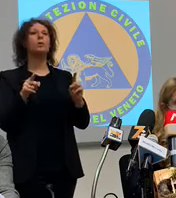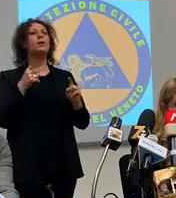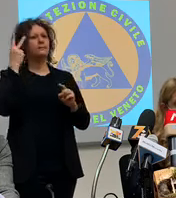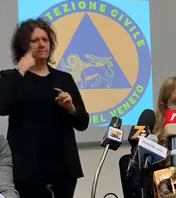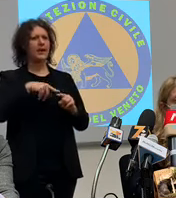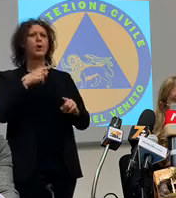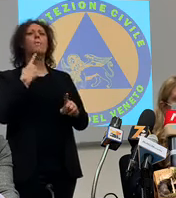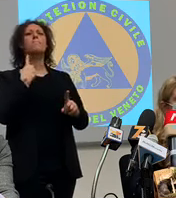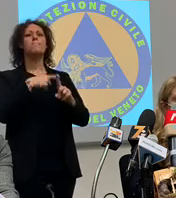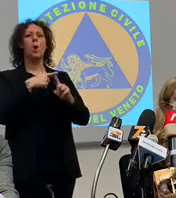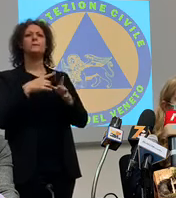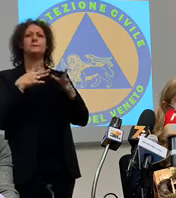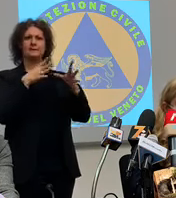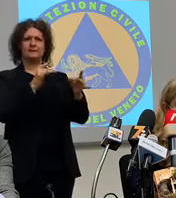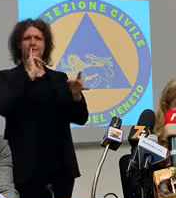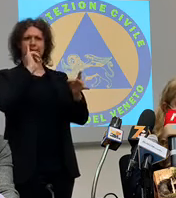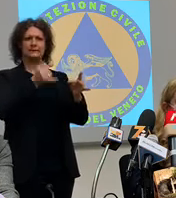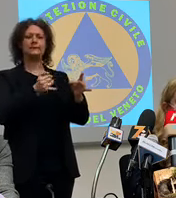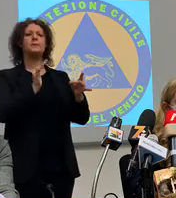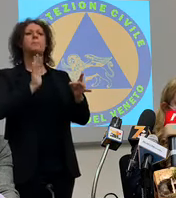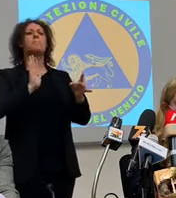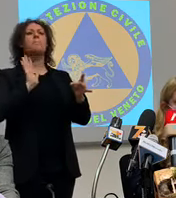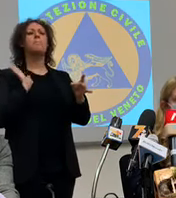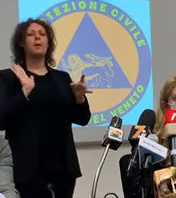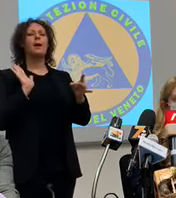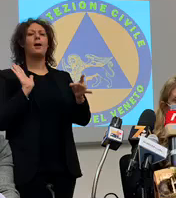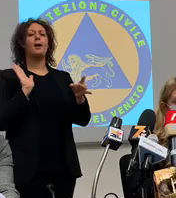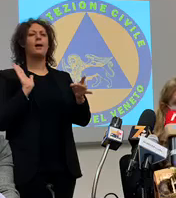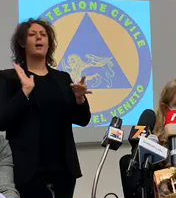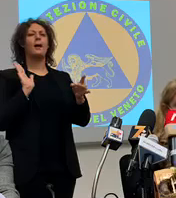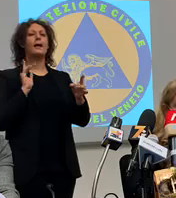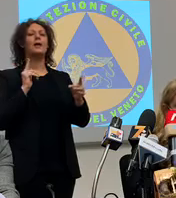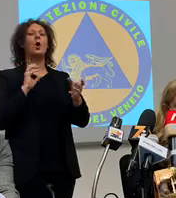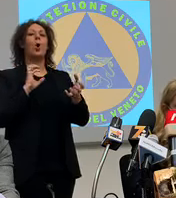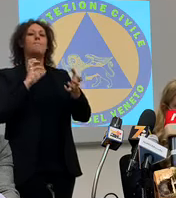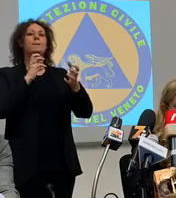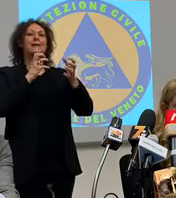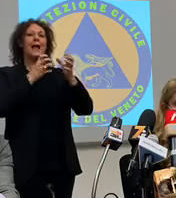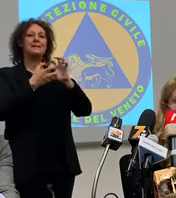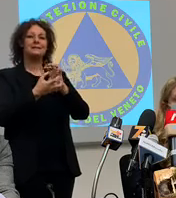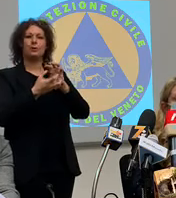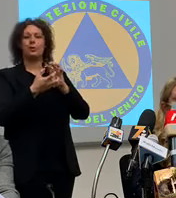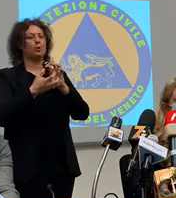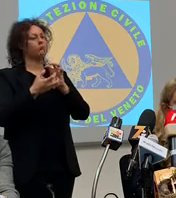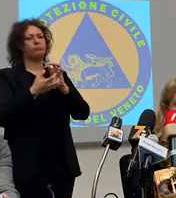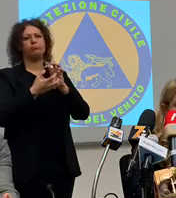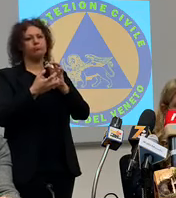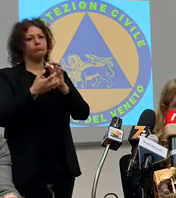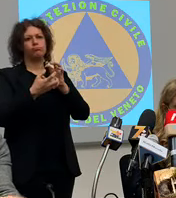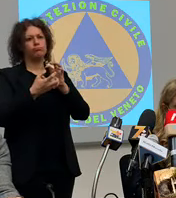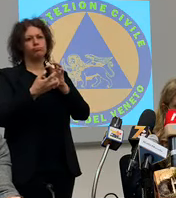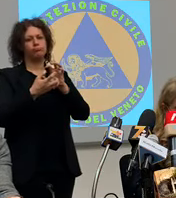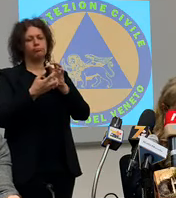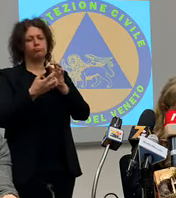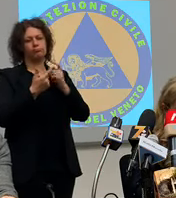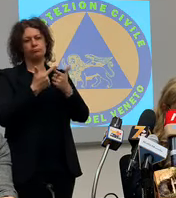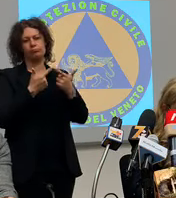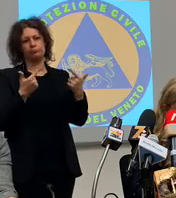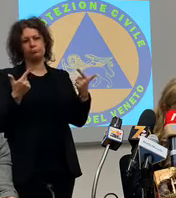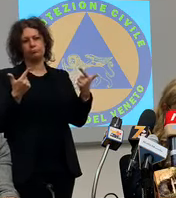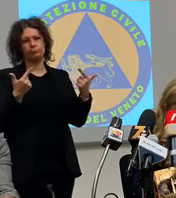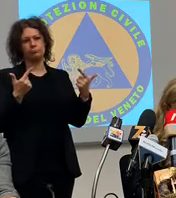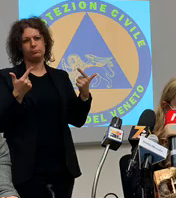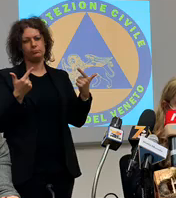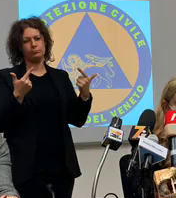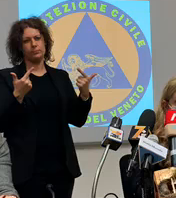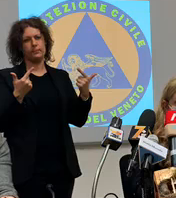positivi sembra che non presentino Insomma dei quadri importanti di manifestazioni cliniche che poi insomma li